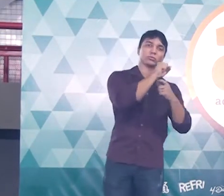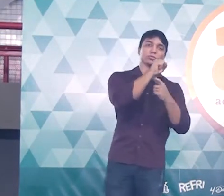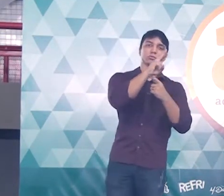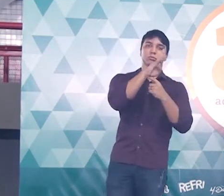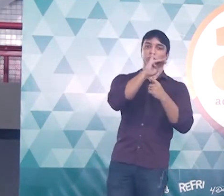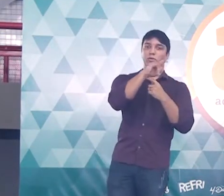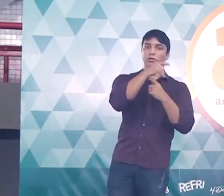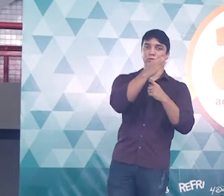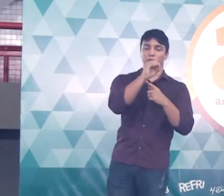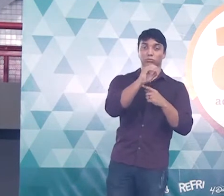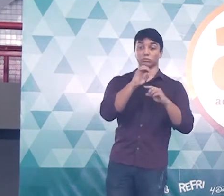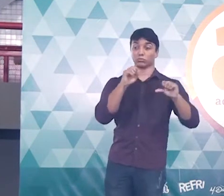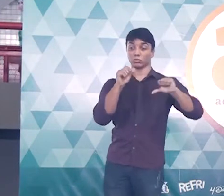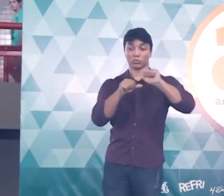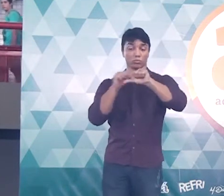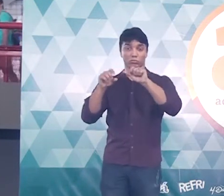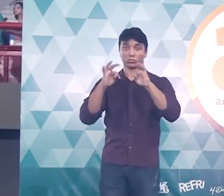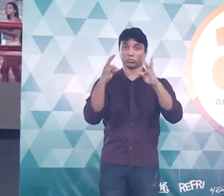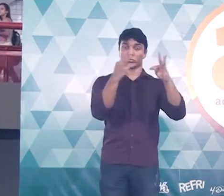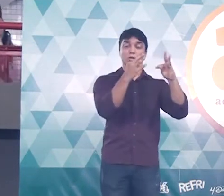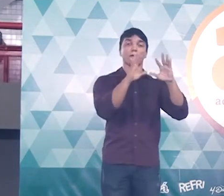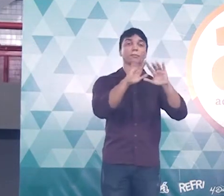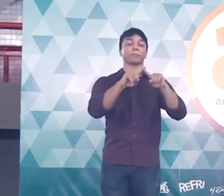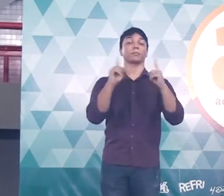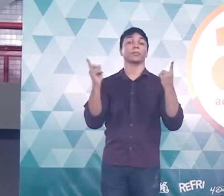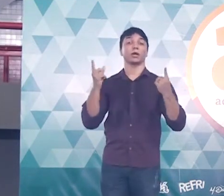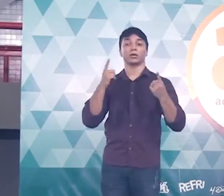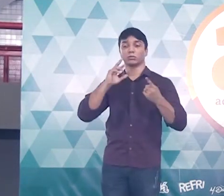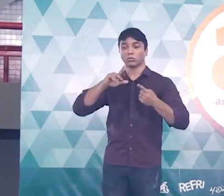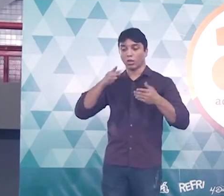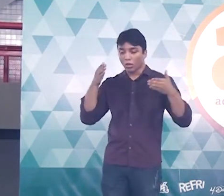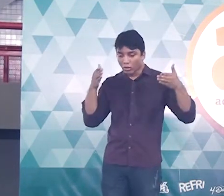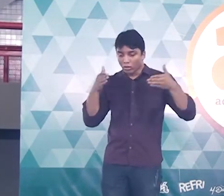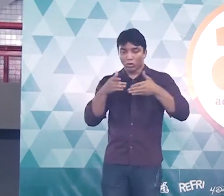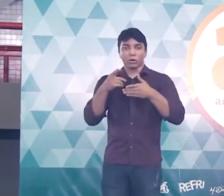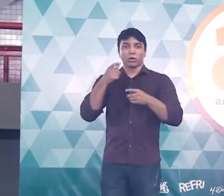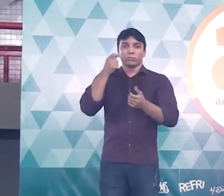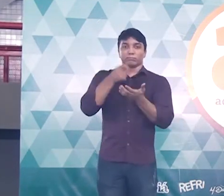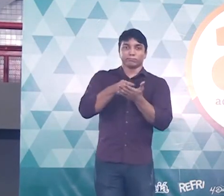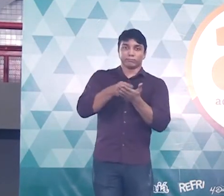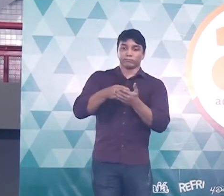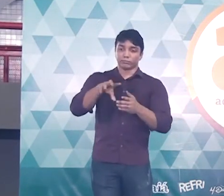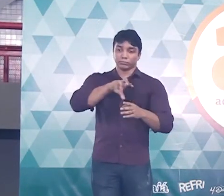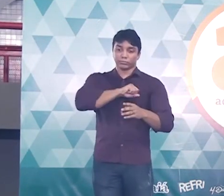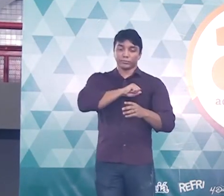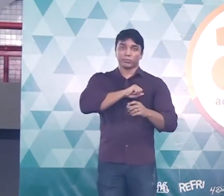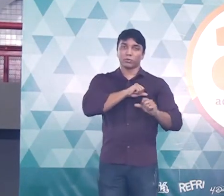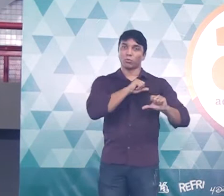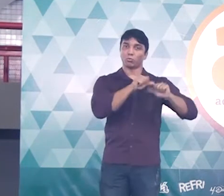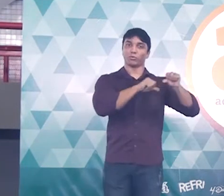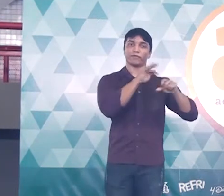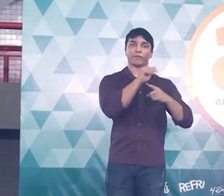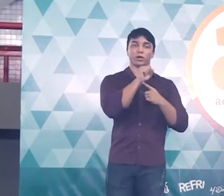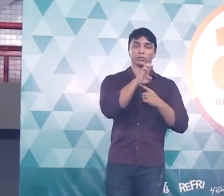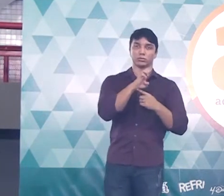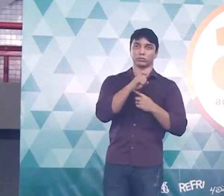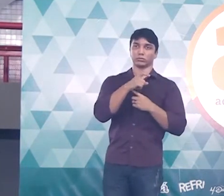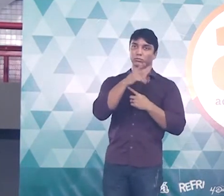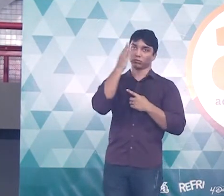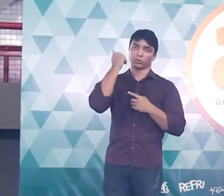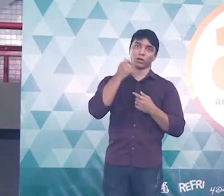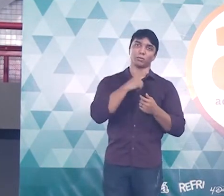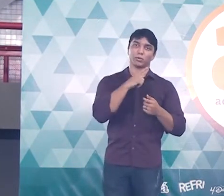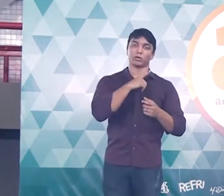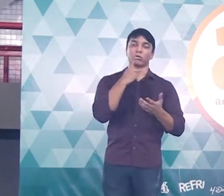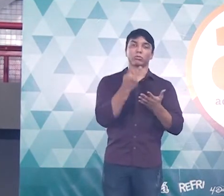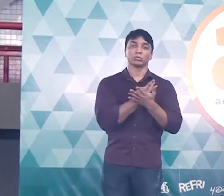de estado. Lembrando que não é preciso ganhar ou perder calor para mudar de fase, né? A gente sabe que a mudança de